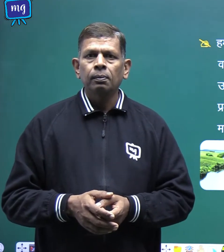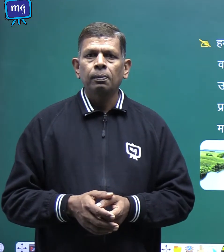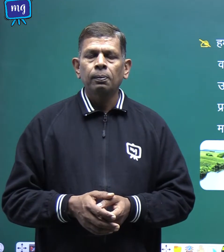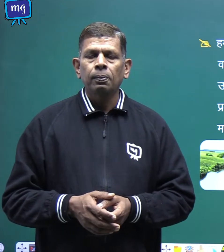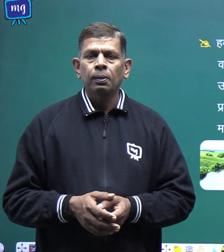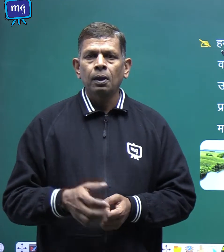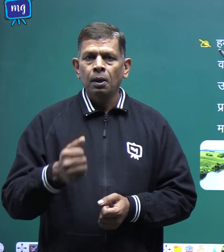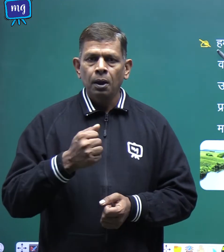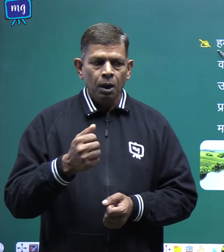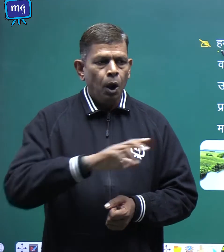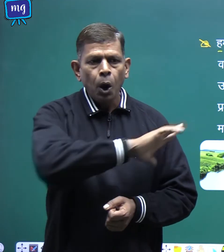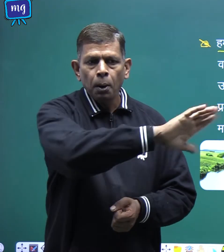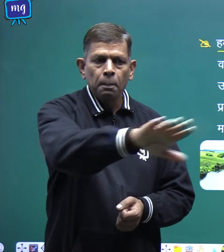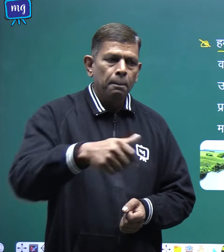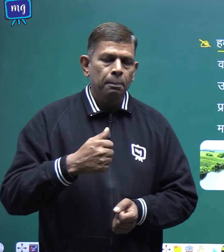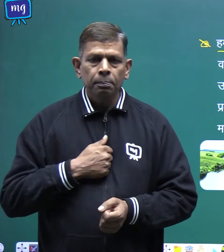हम प्रतिदिन